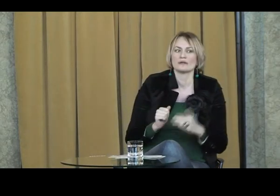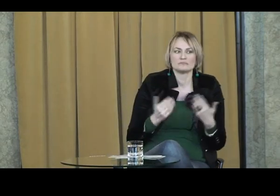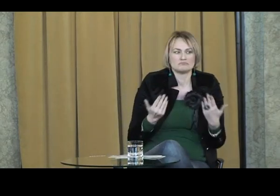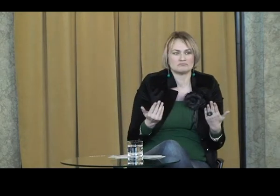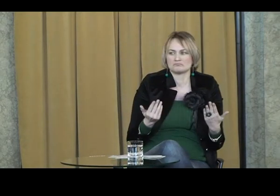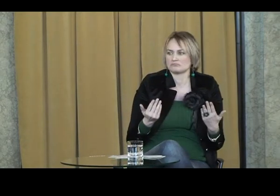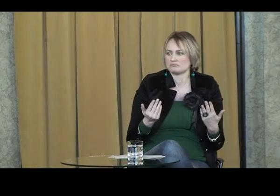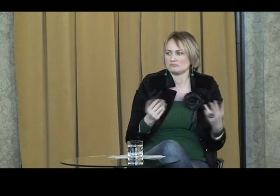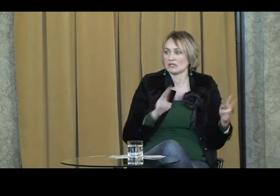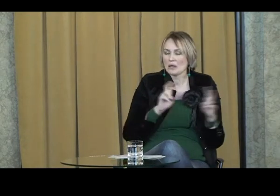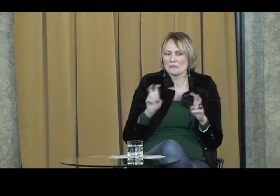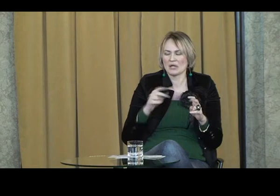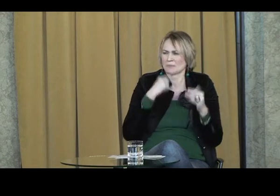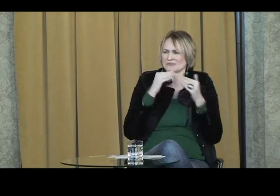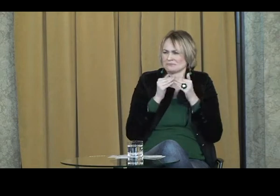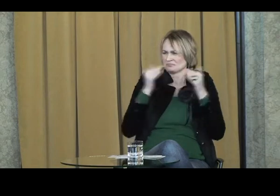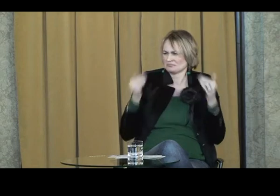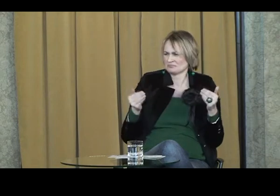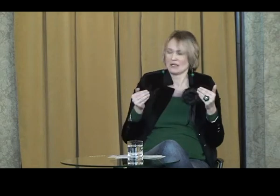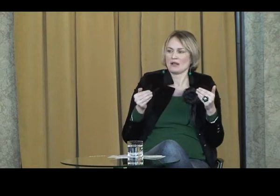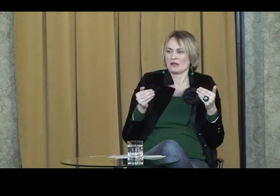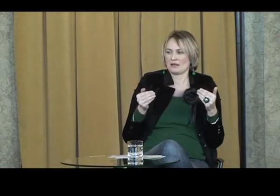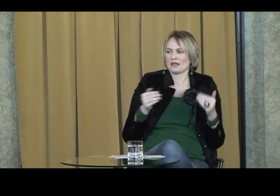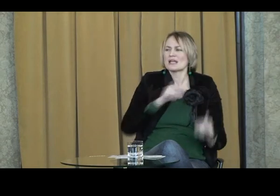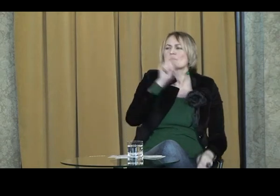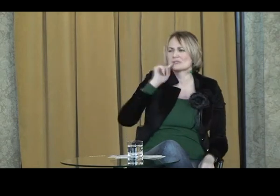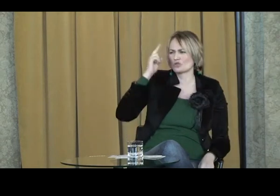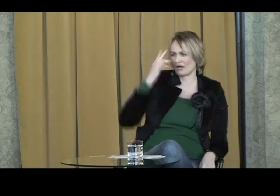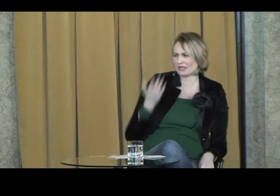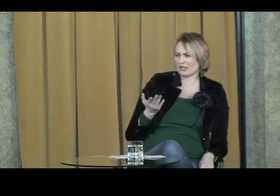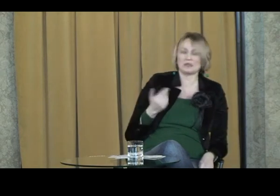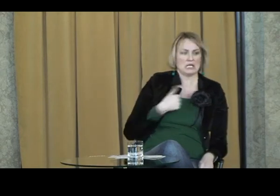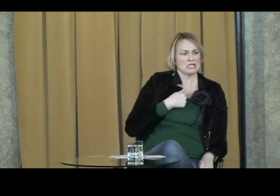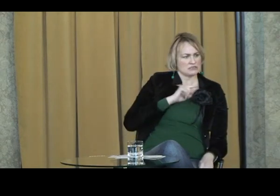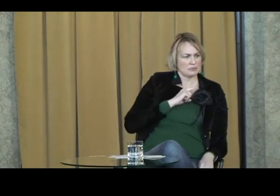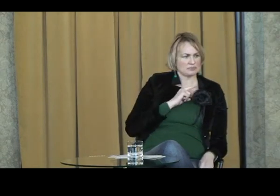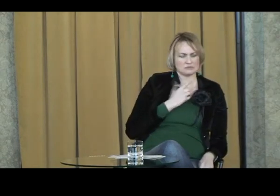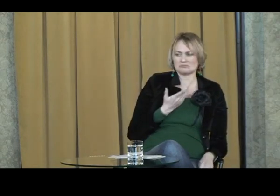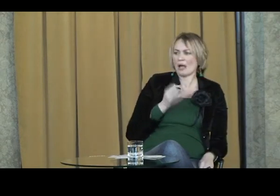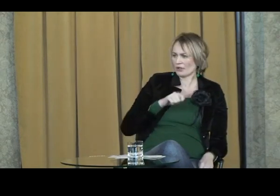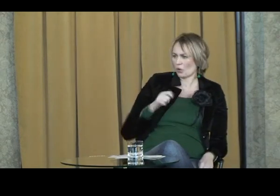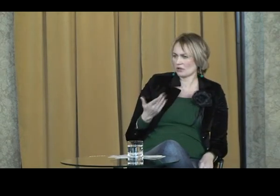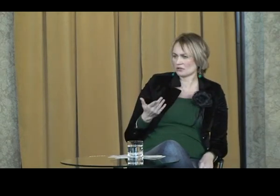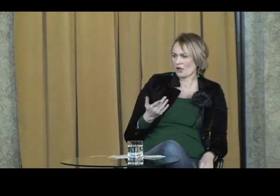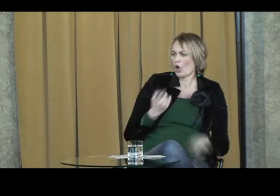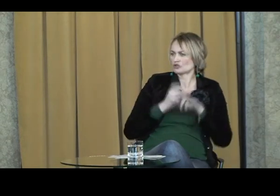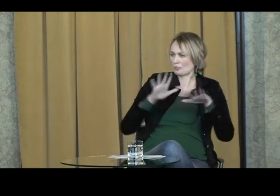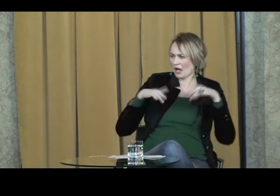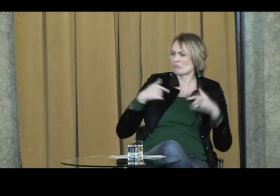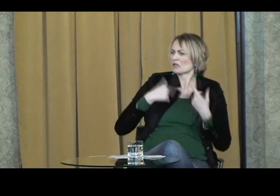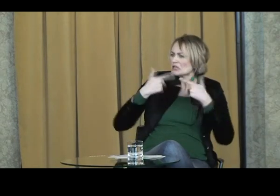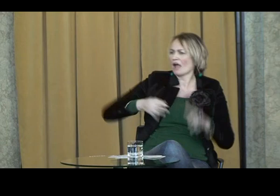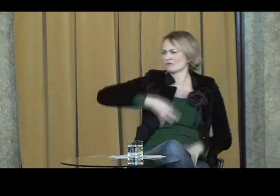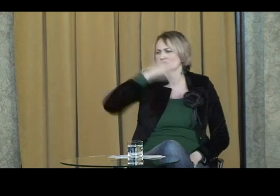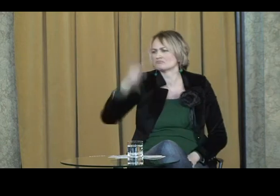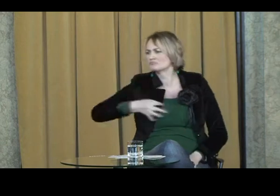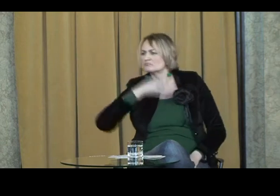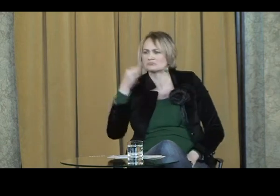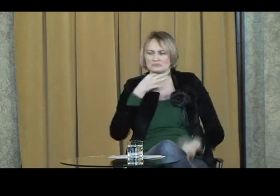werden, ist bis jetzt noch nicht passiert. Ich sehe das im klaren Widerspruch, das muss man ja auch sehen. Ich selbst bin Abgeordnete im österreichischen Nationalrat,